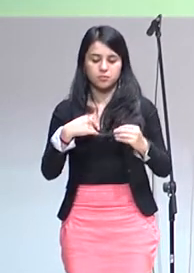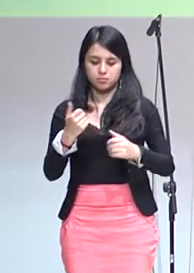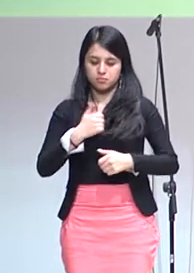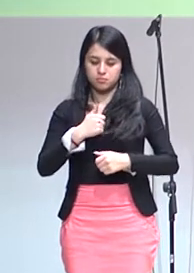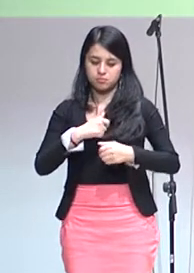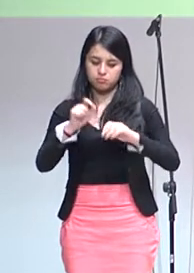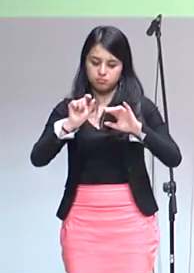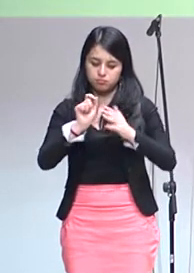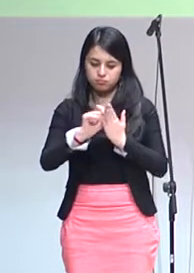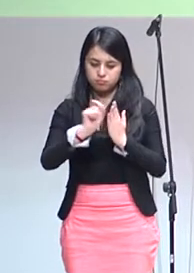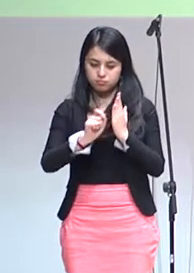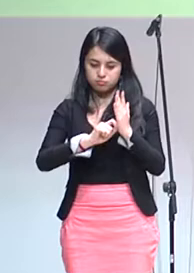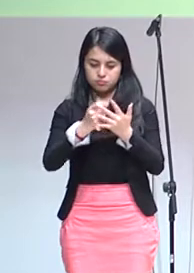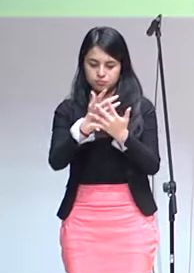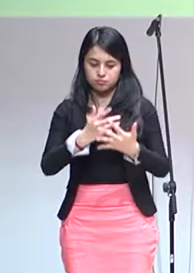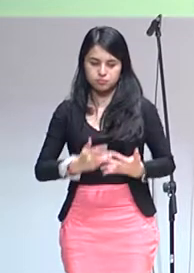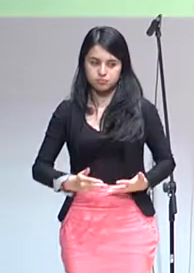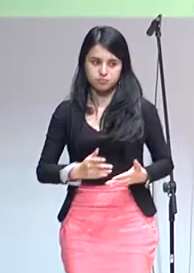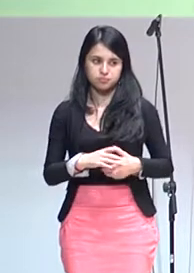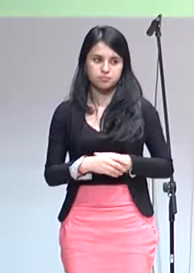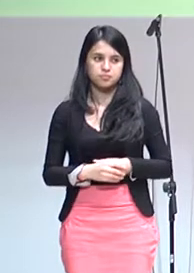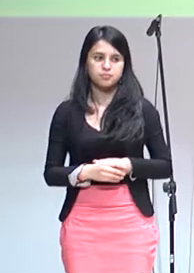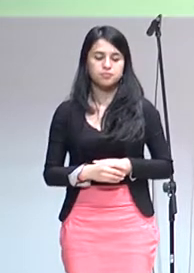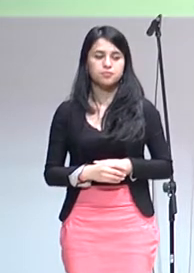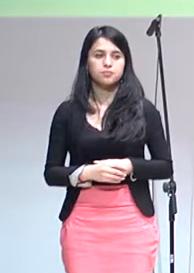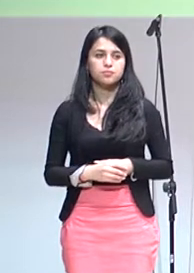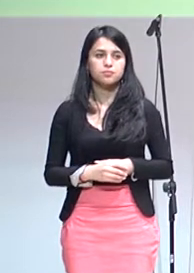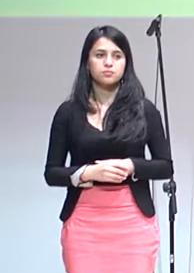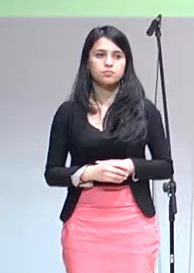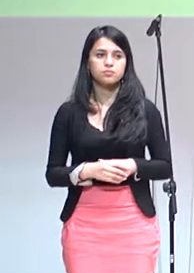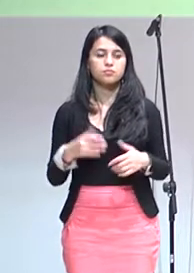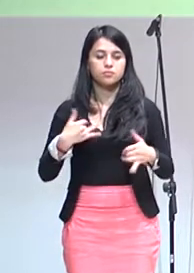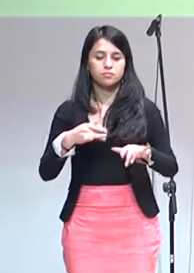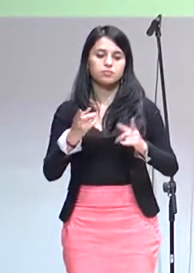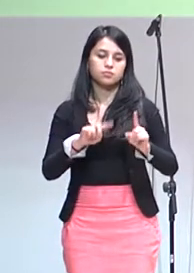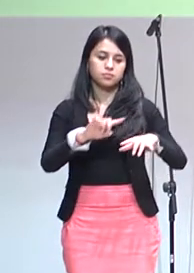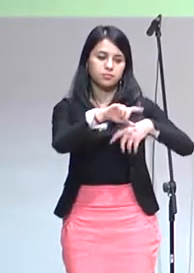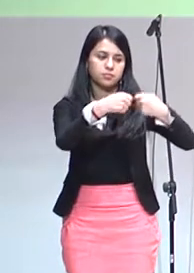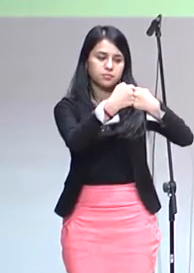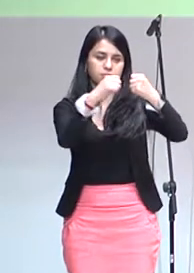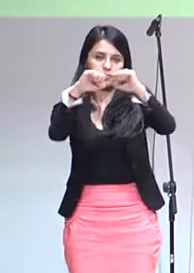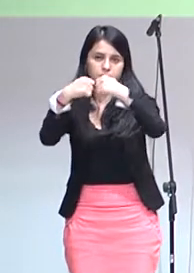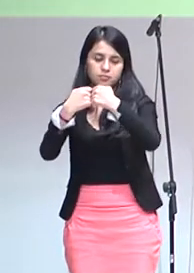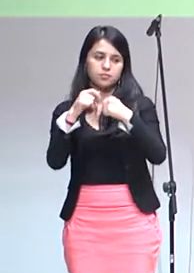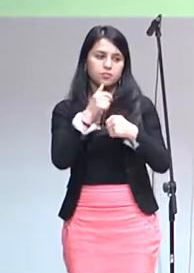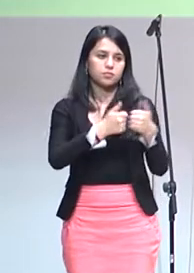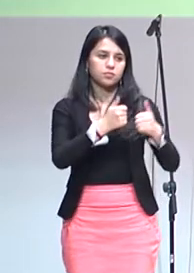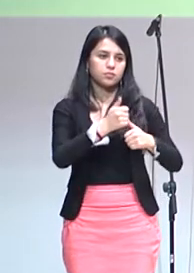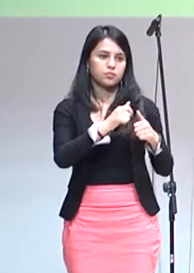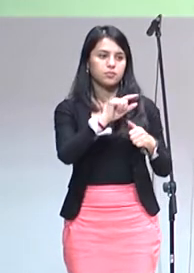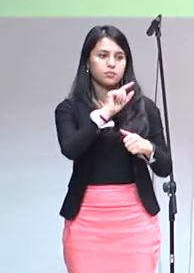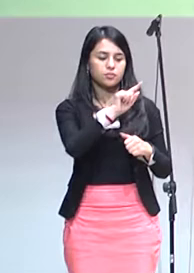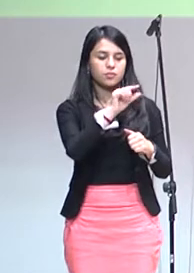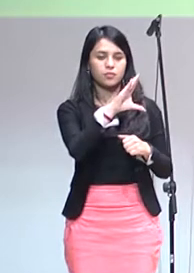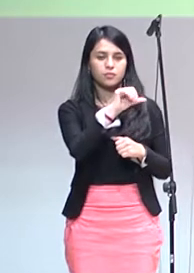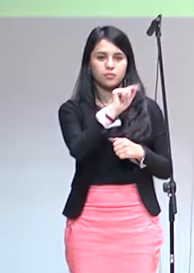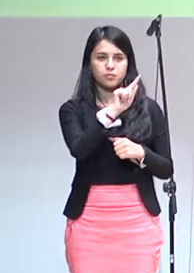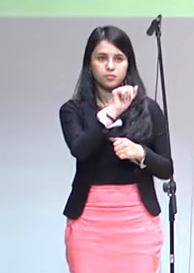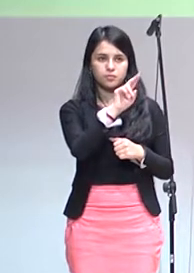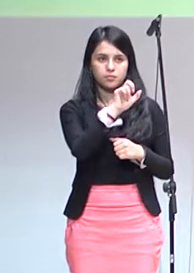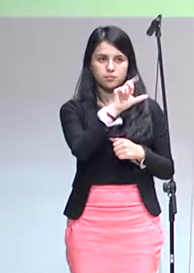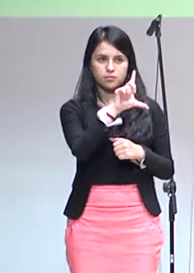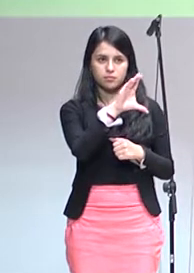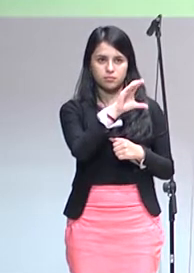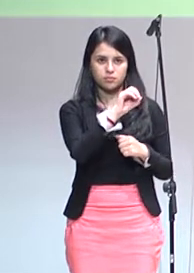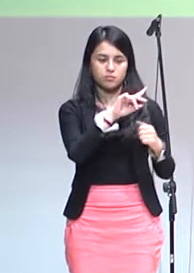texto. Bueno, se hicieron algunos convenios con la Caja de Compensación Familiar, con FENALCO,